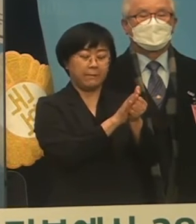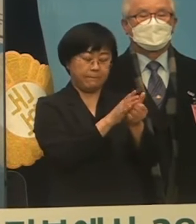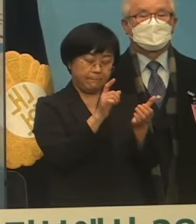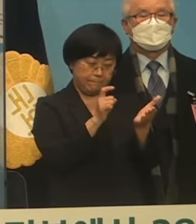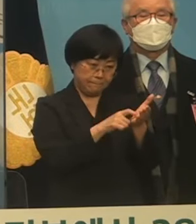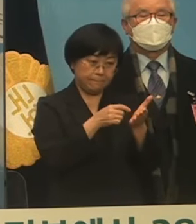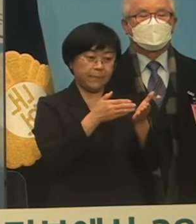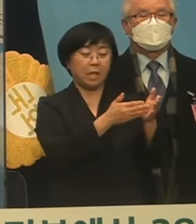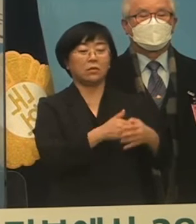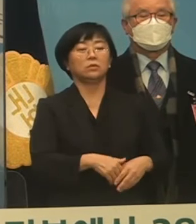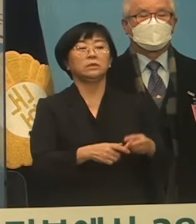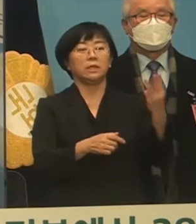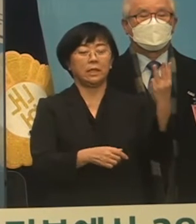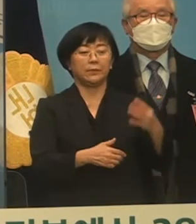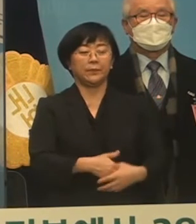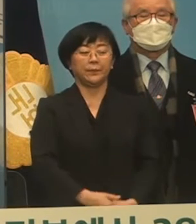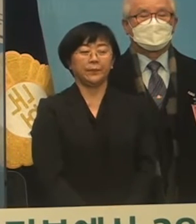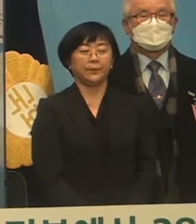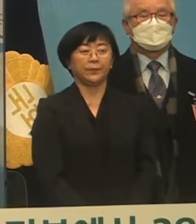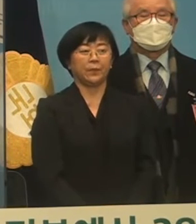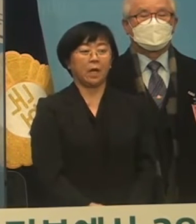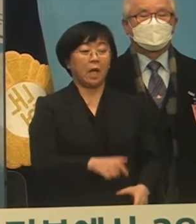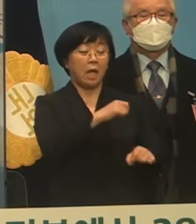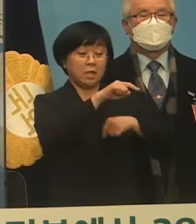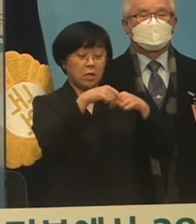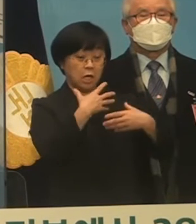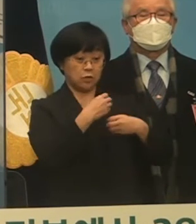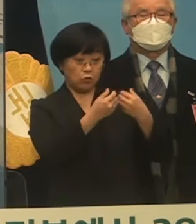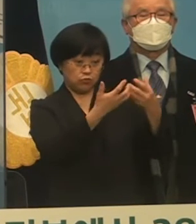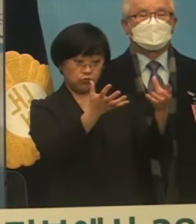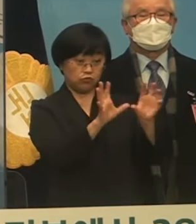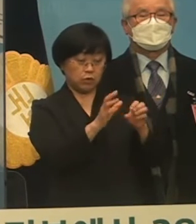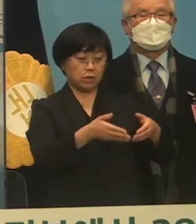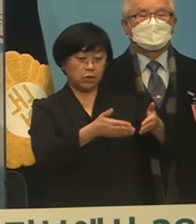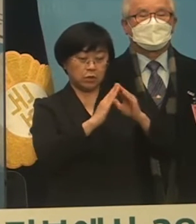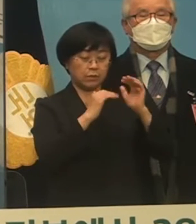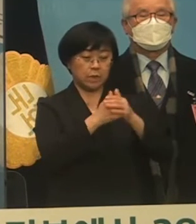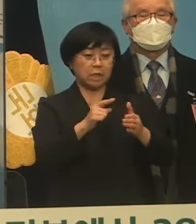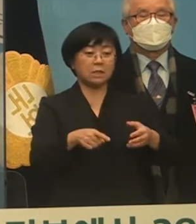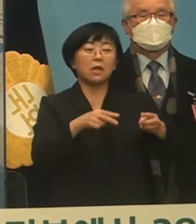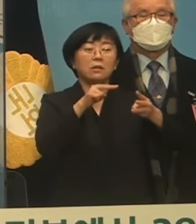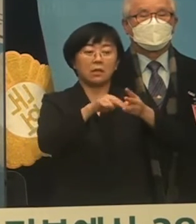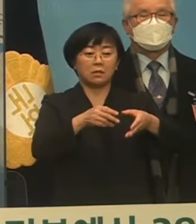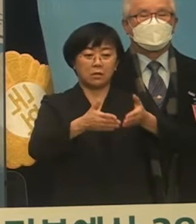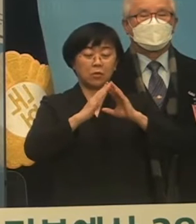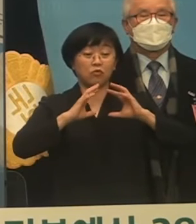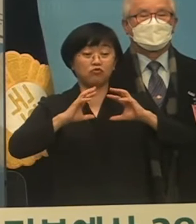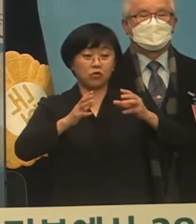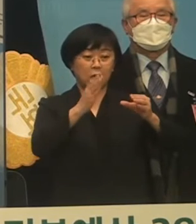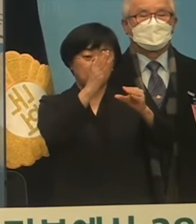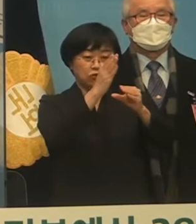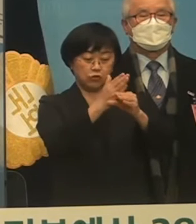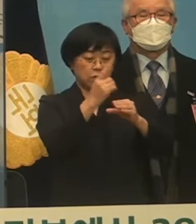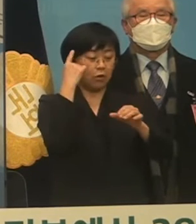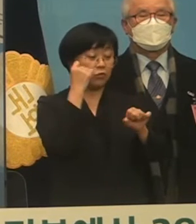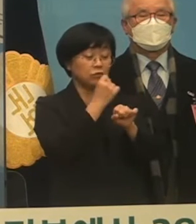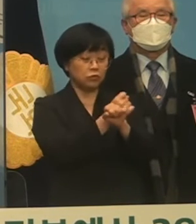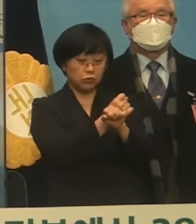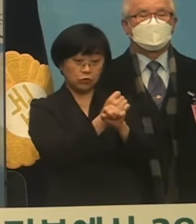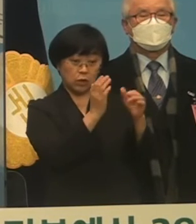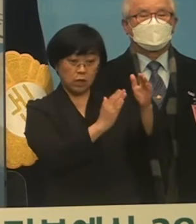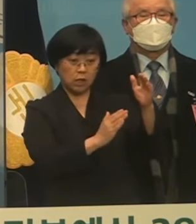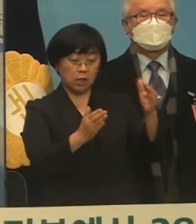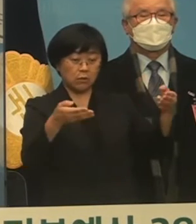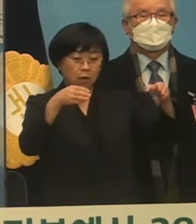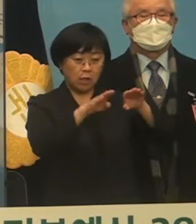협조해야 합니다. 셋째, 행정안전부는 새로 설립되는 심리혈관센터가 국가 중추 연구기관으로서